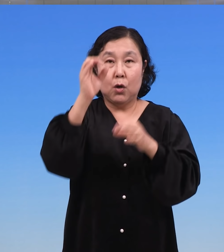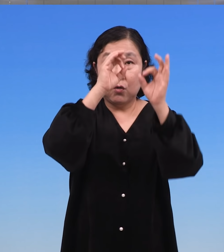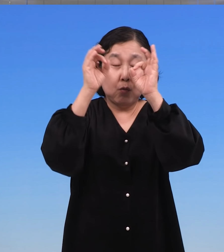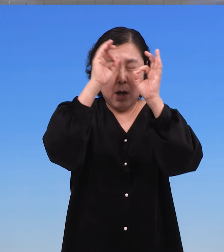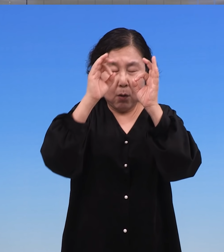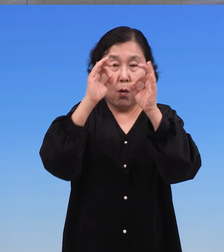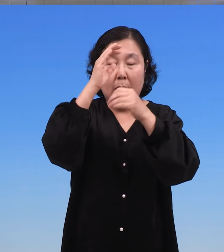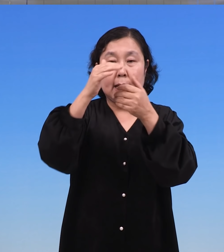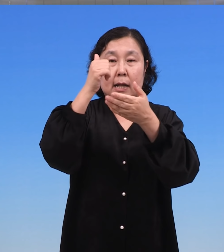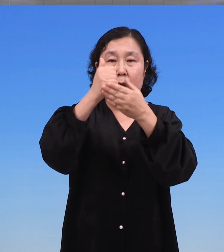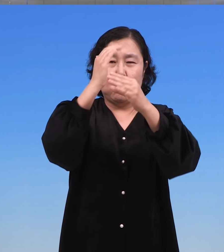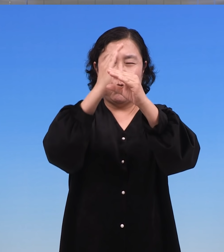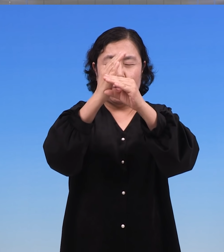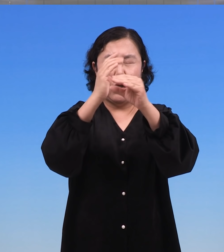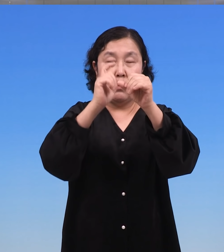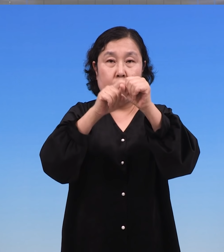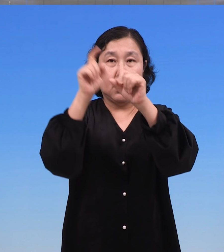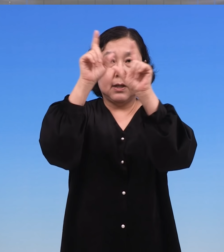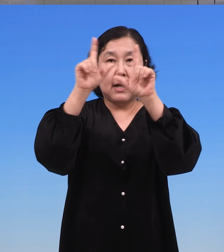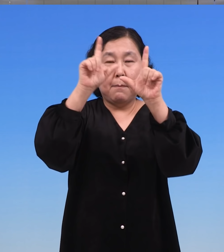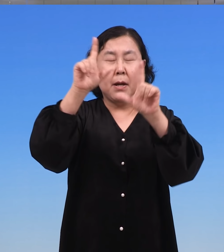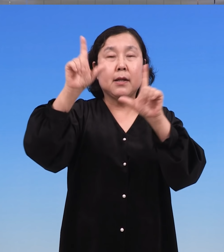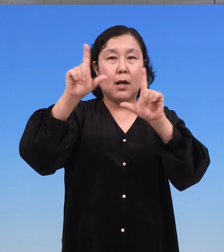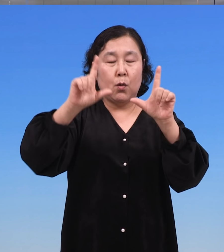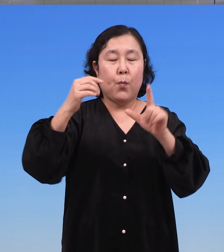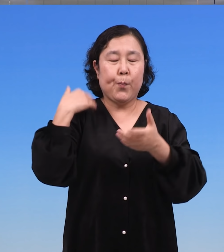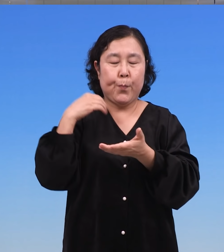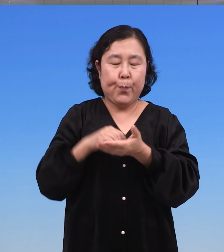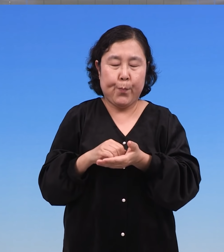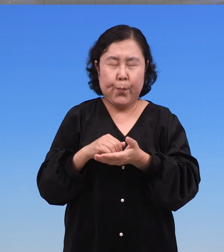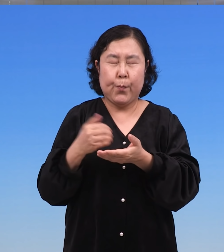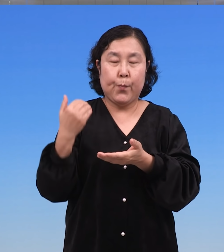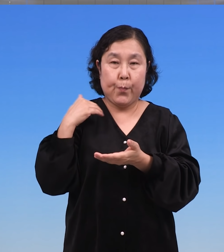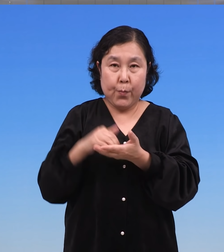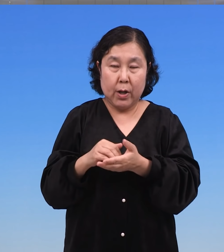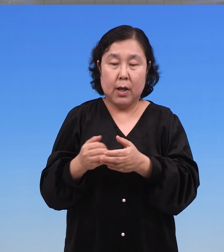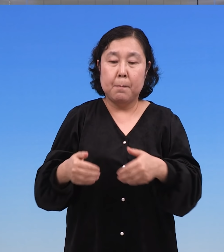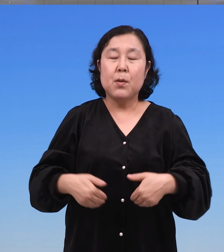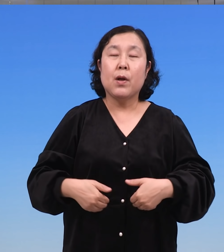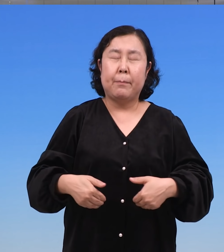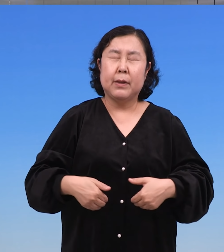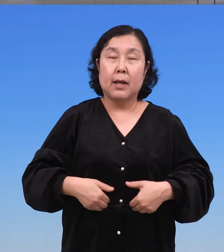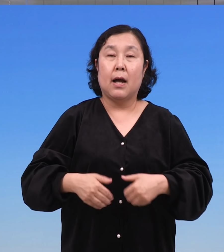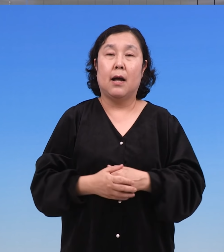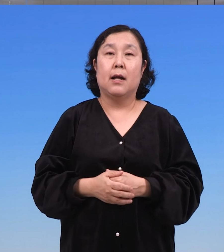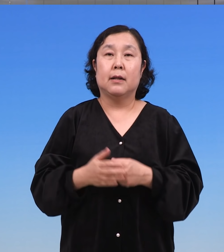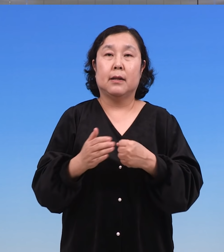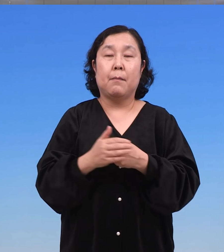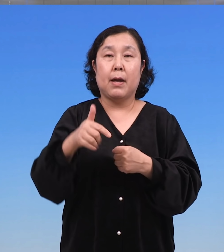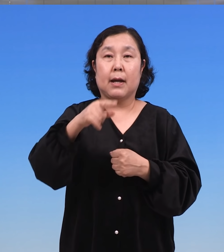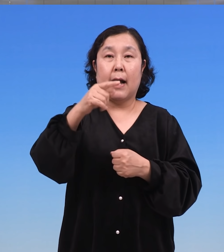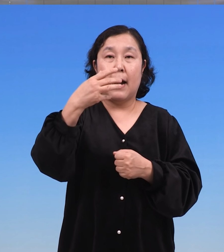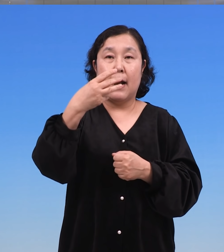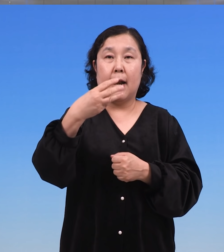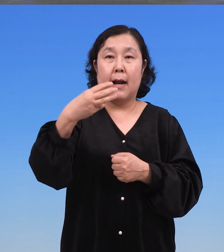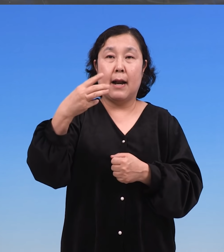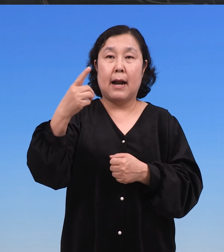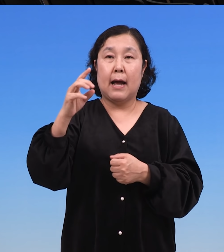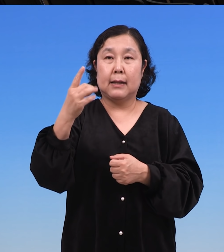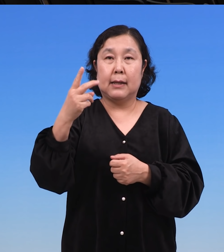그런 하나님 중심적인 삶의 태도를 회복해야 되는 것, 이 질문을 계속해야 된다는 거 아닙니까? 그래서 갈라디아